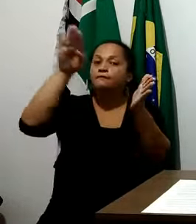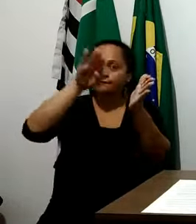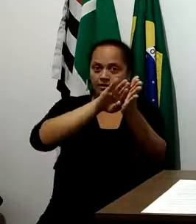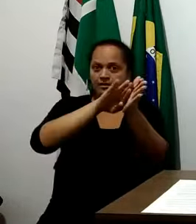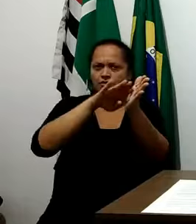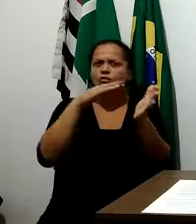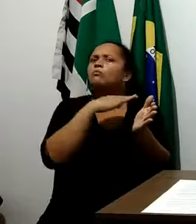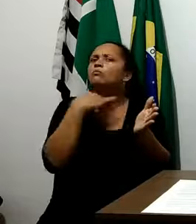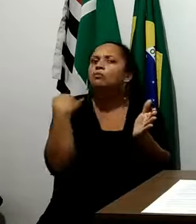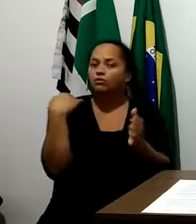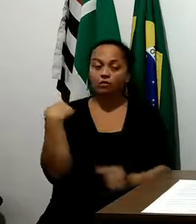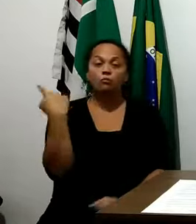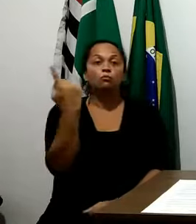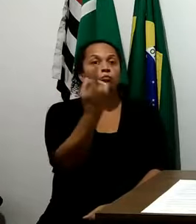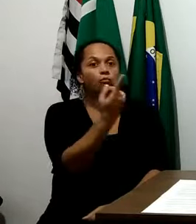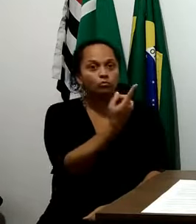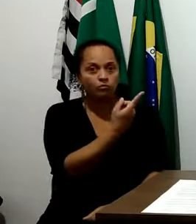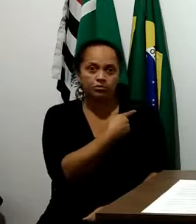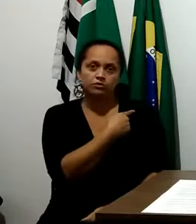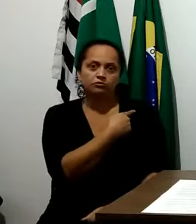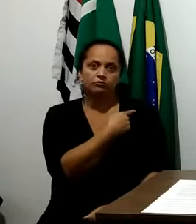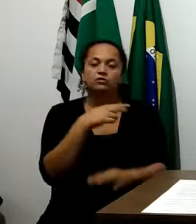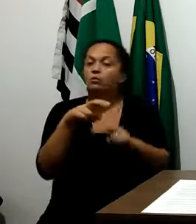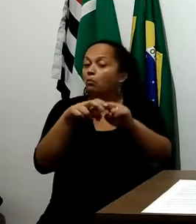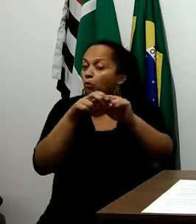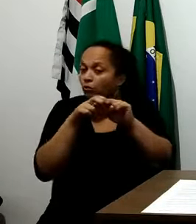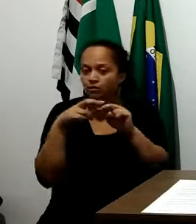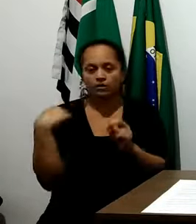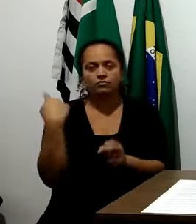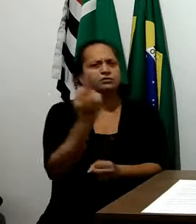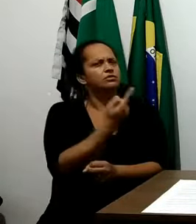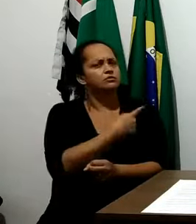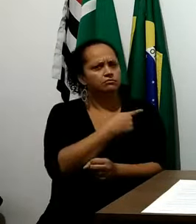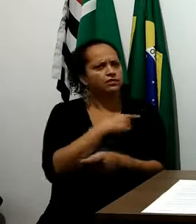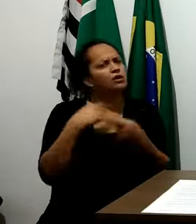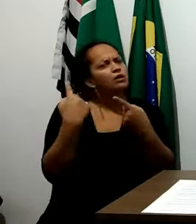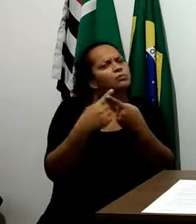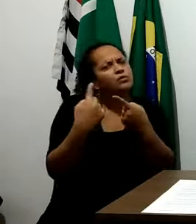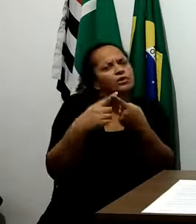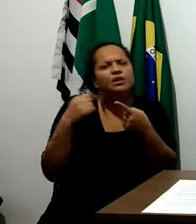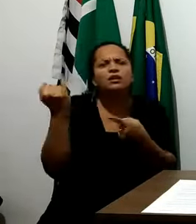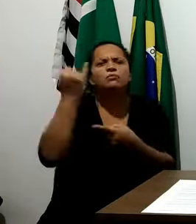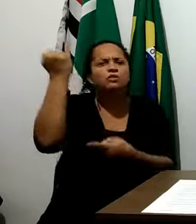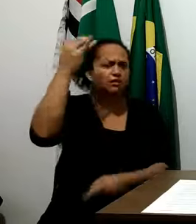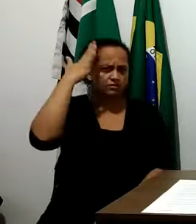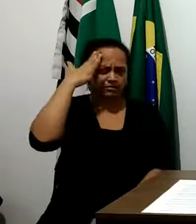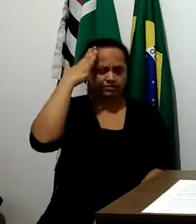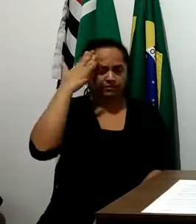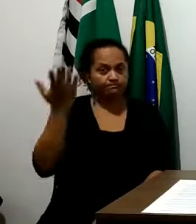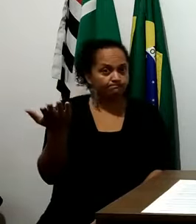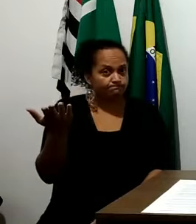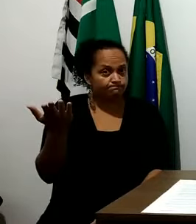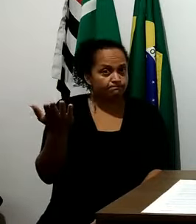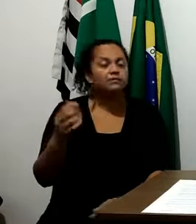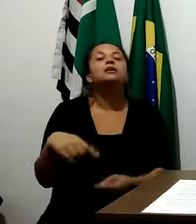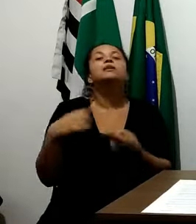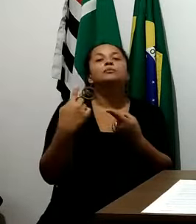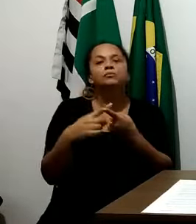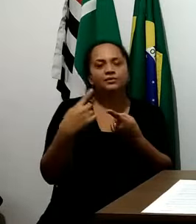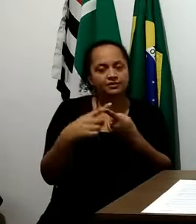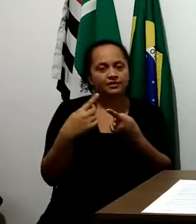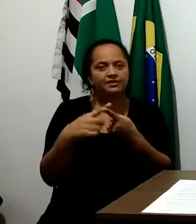isso? Porque existe uma doutrina da predestinação. E essa é uma doutrina que nós temos